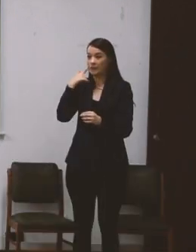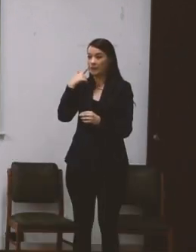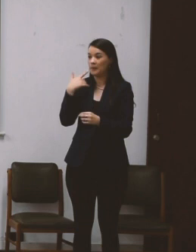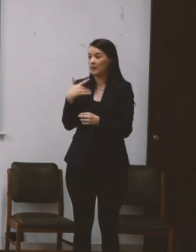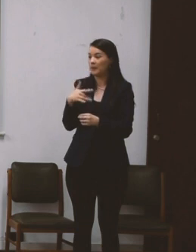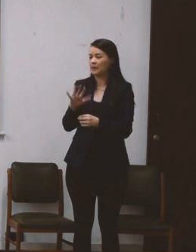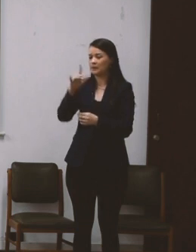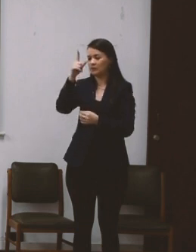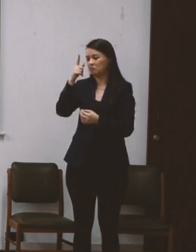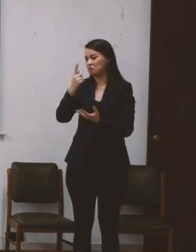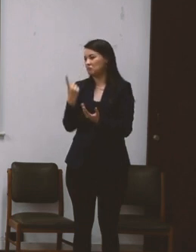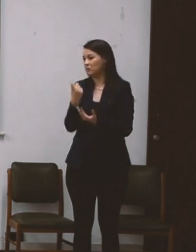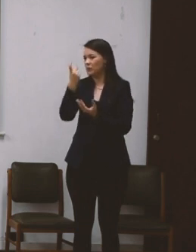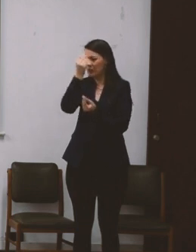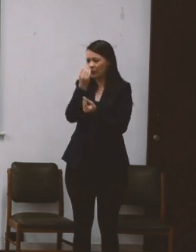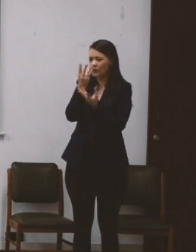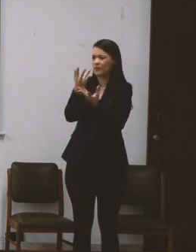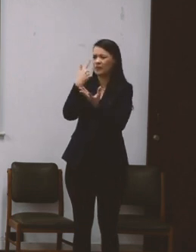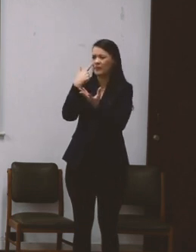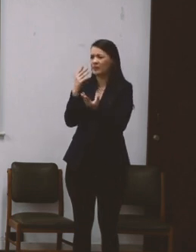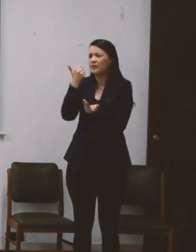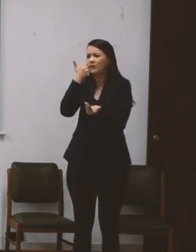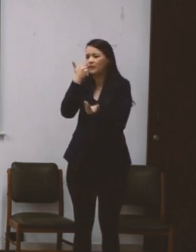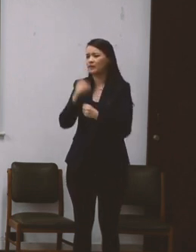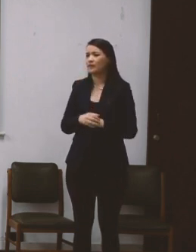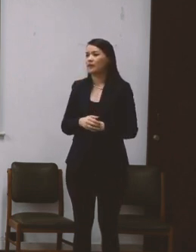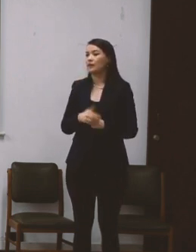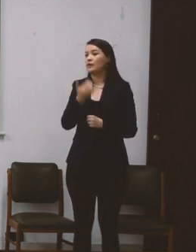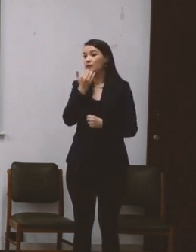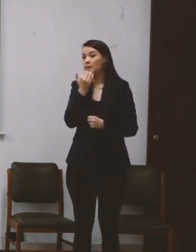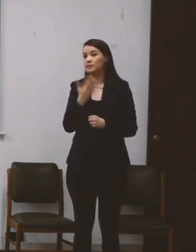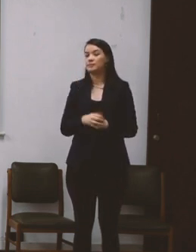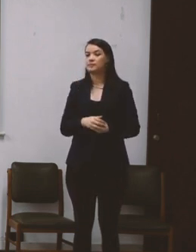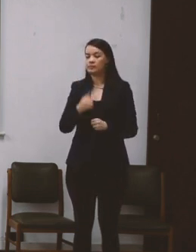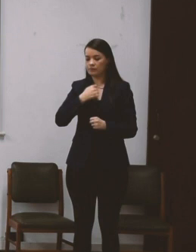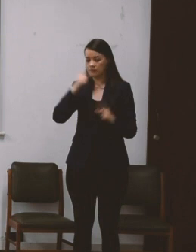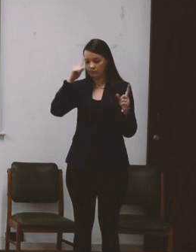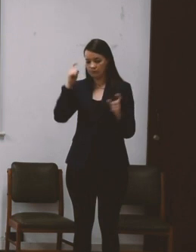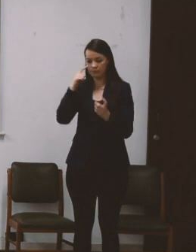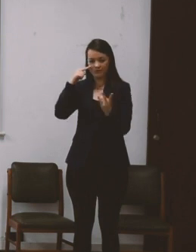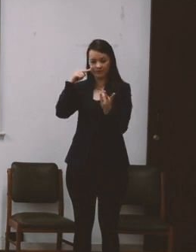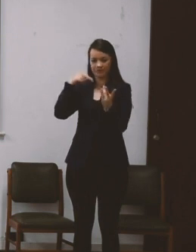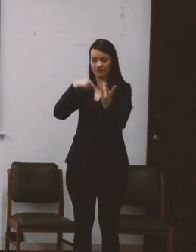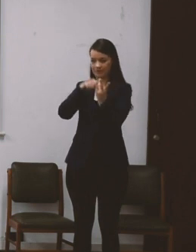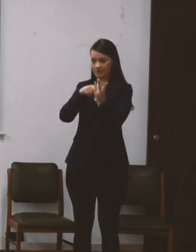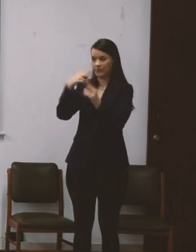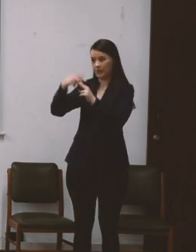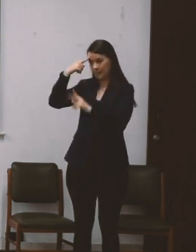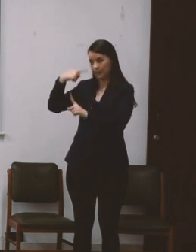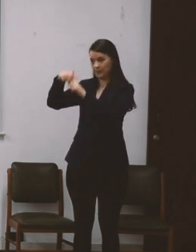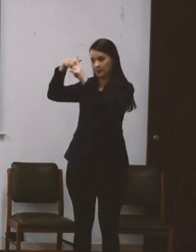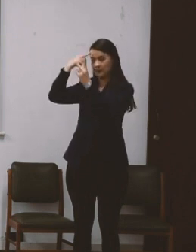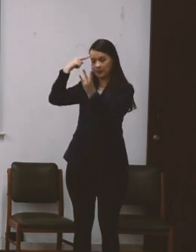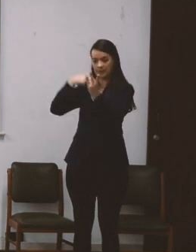patológica de la desobediencia. Es decir, si el pensamiento positivo significa el conjunto de